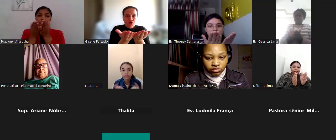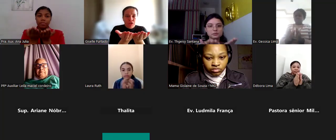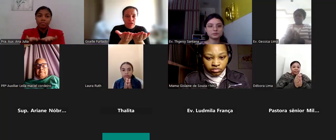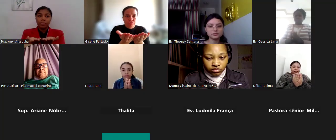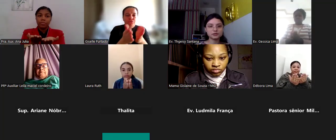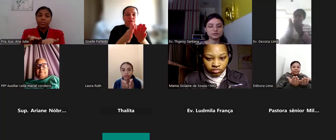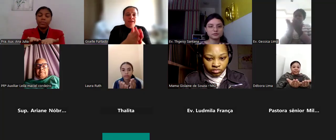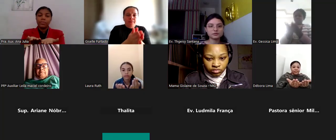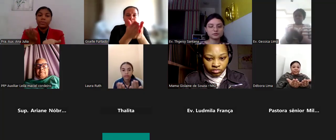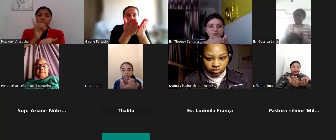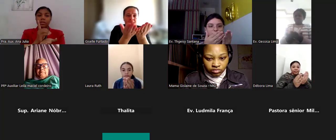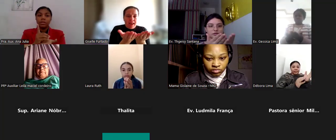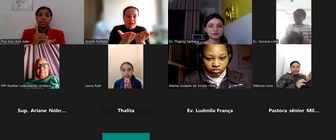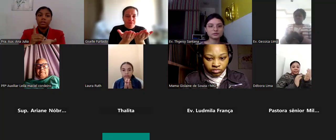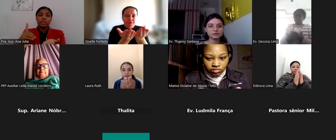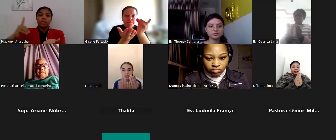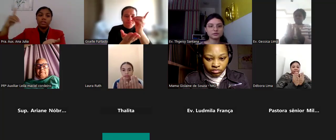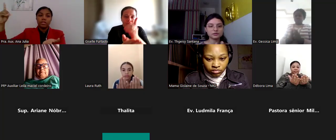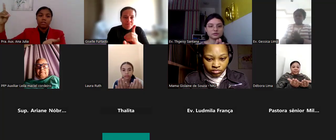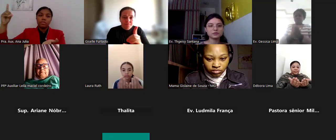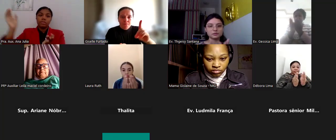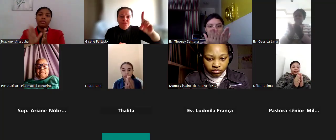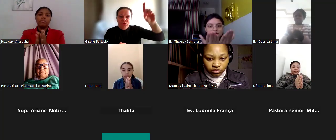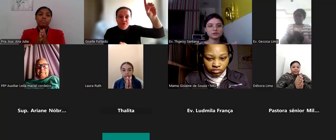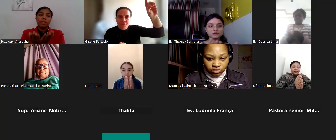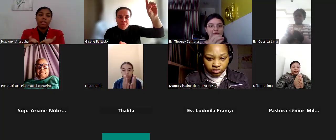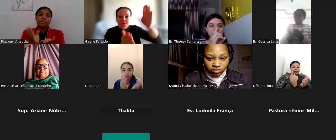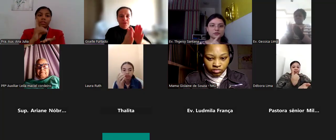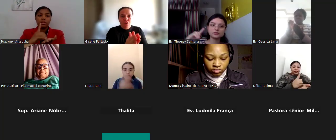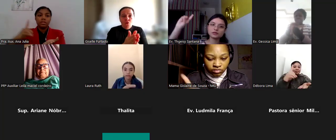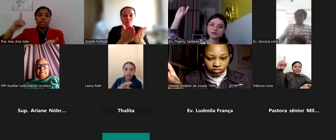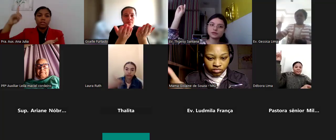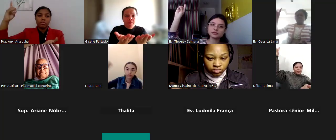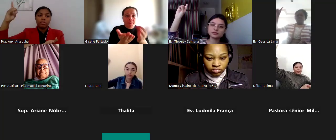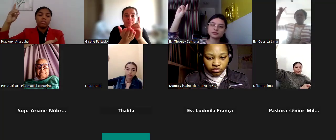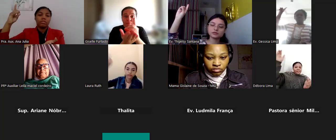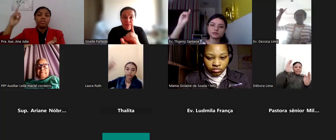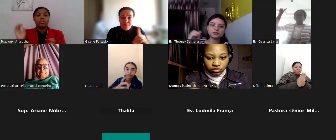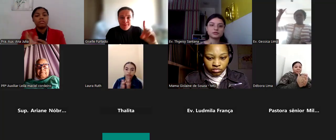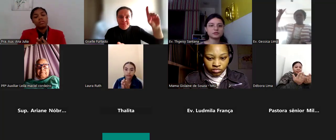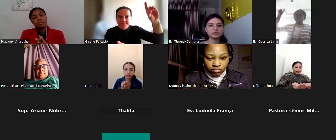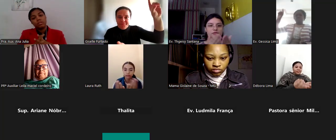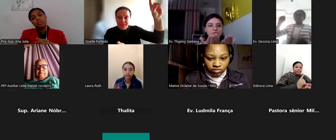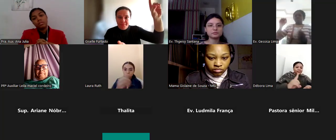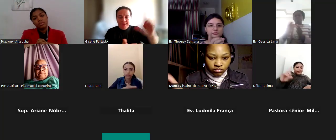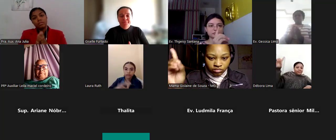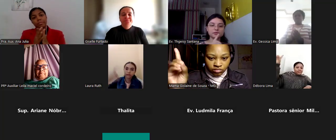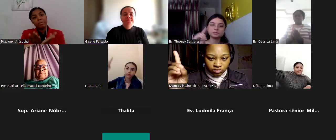de livro, palavra de Deus, ou Bíblia. Amém?